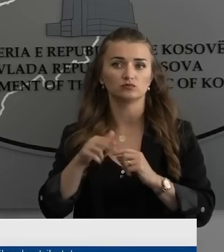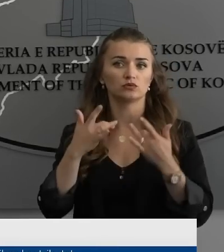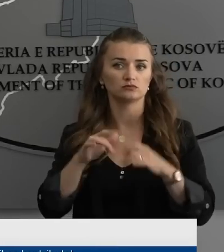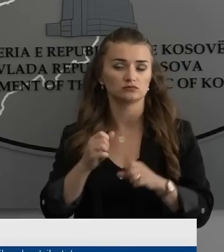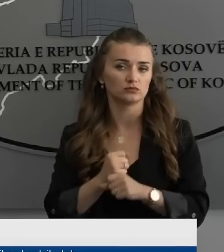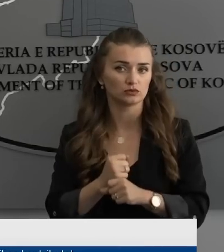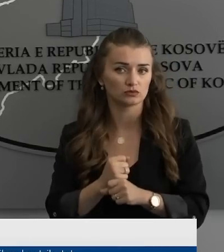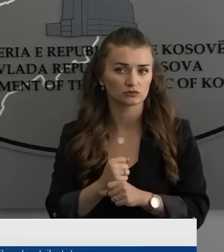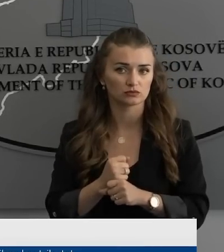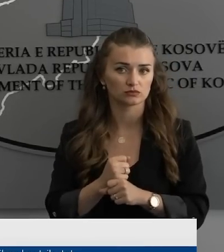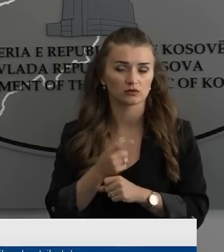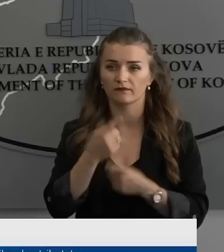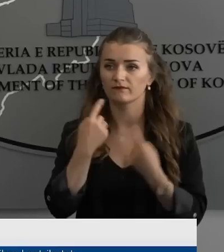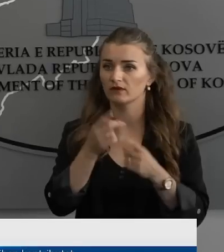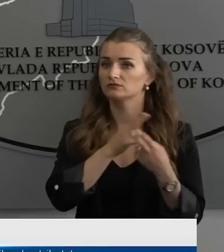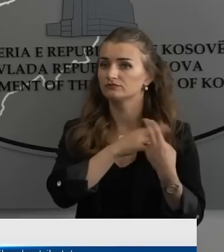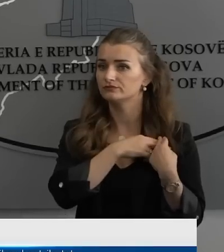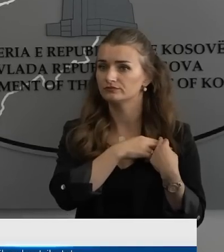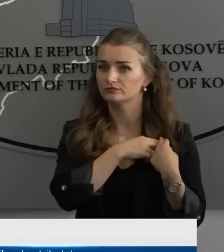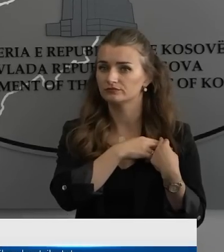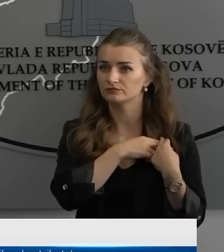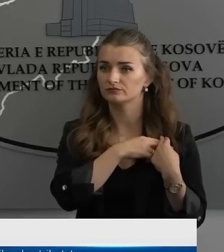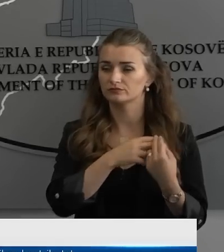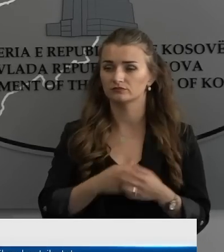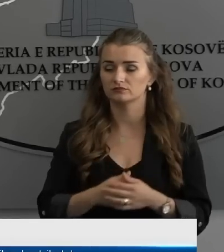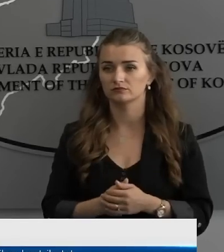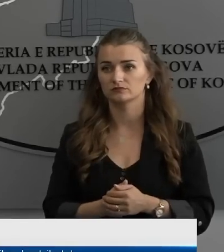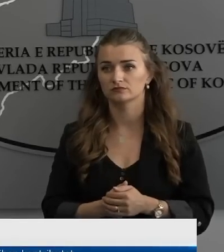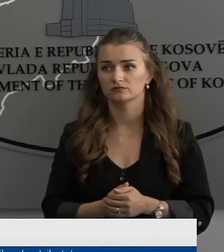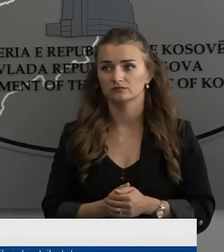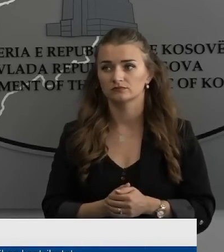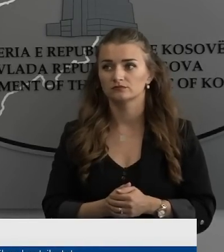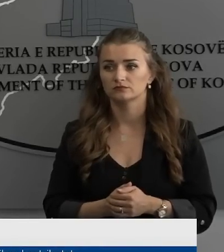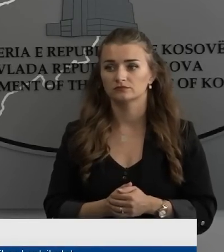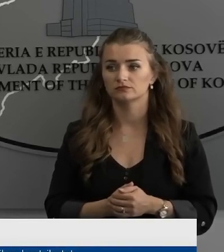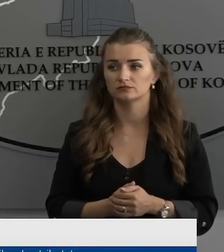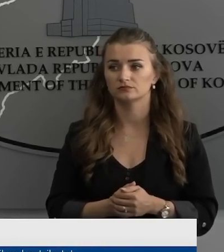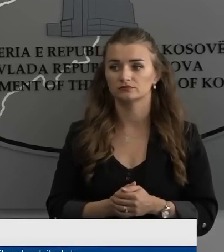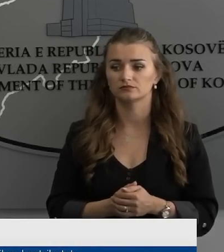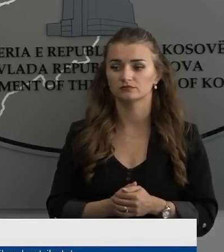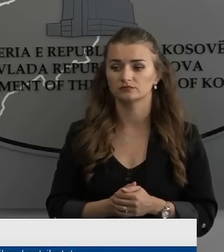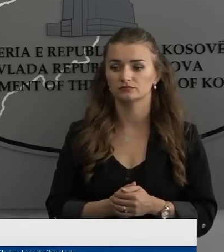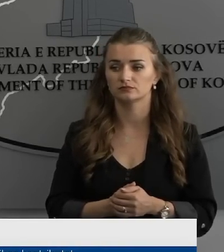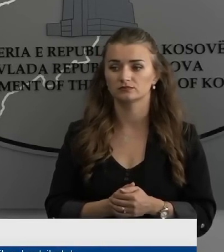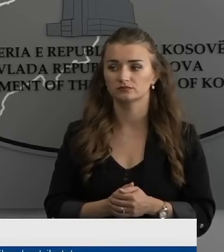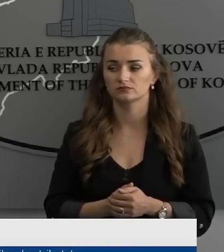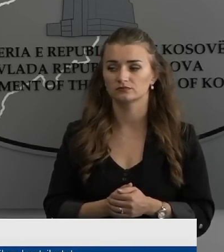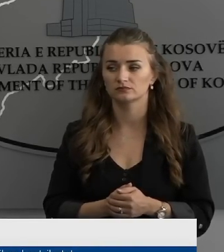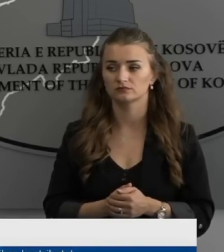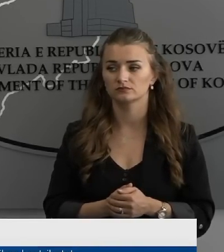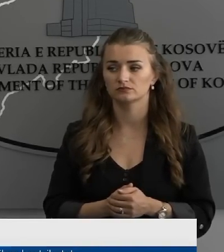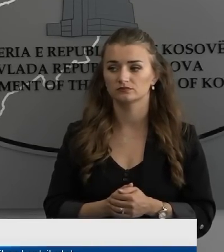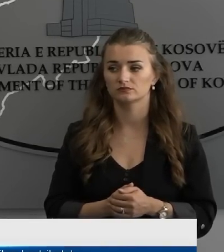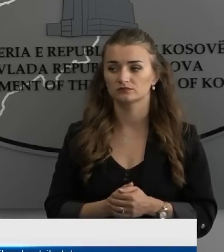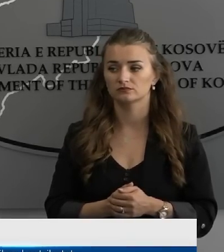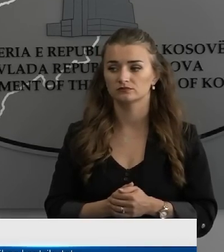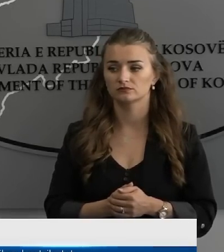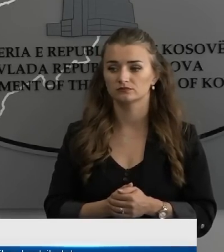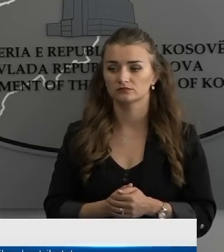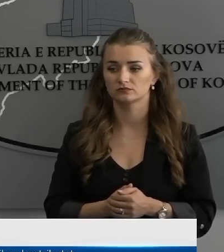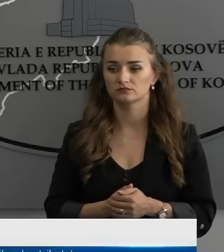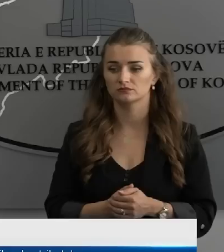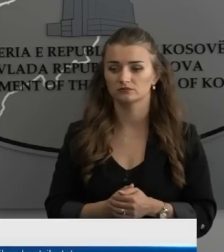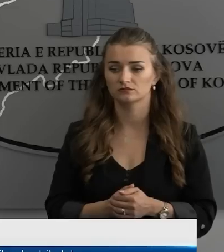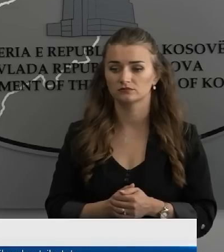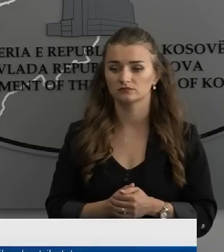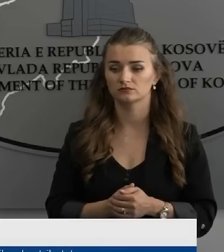paqësuar të detyrës. Kjo do të kontribonte në deeskalim të situatës. Prandaj, për